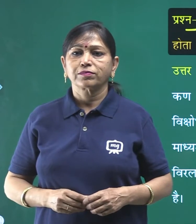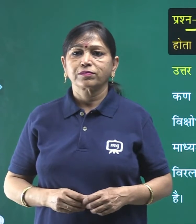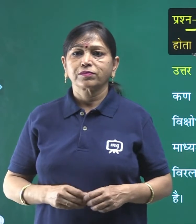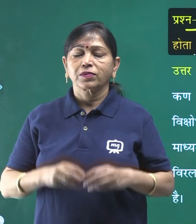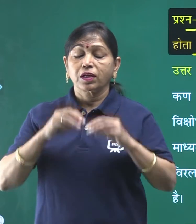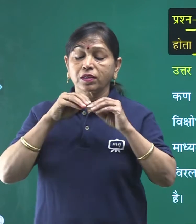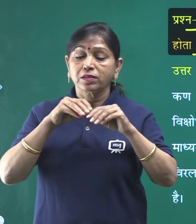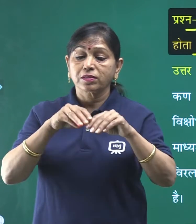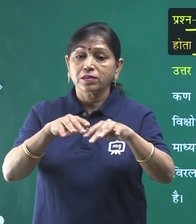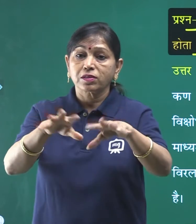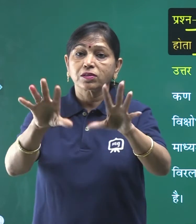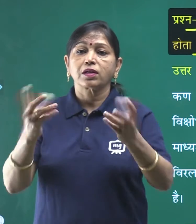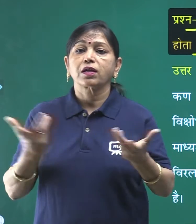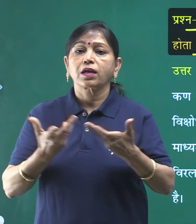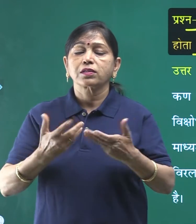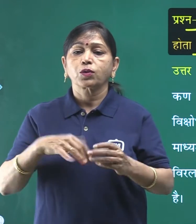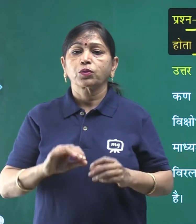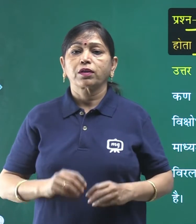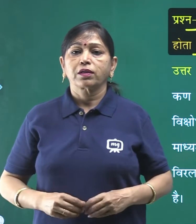संचरण कैसे होता है?